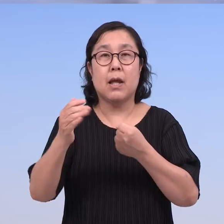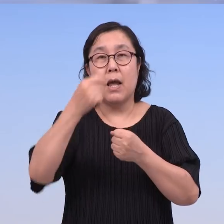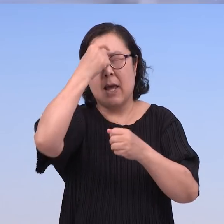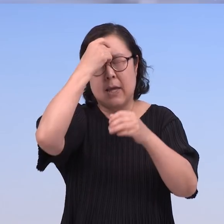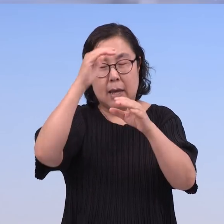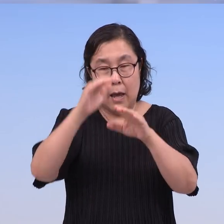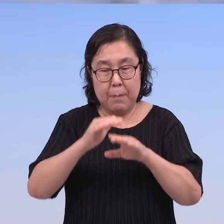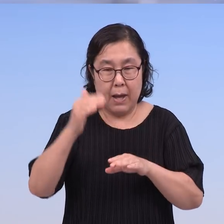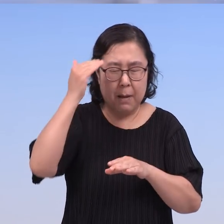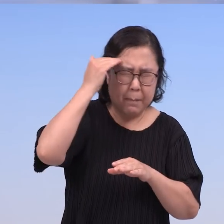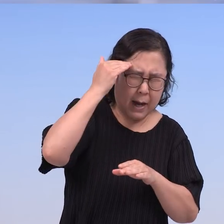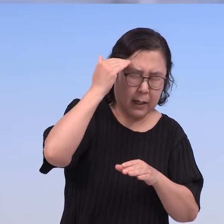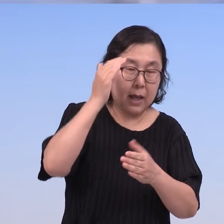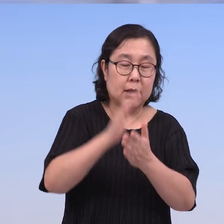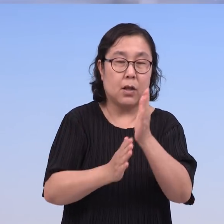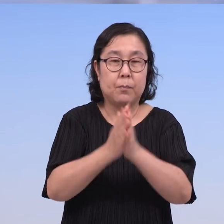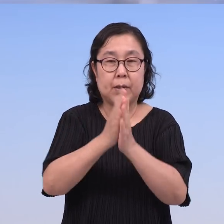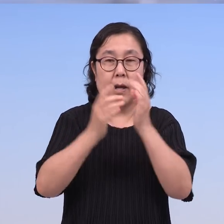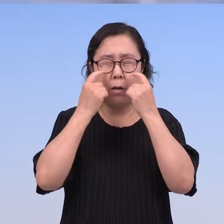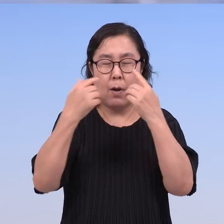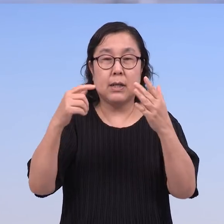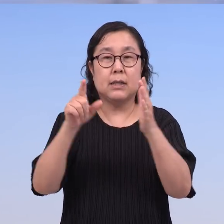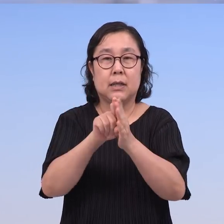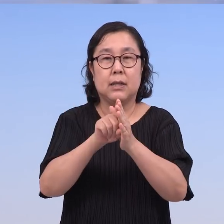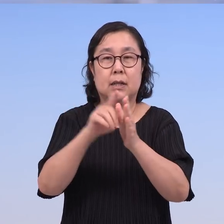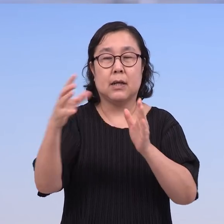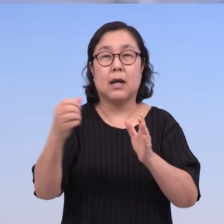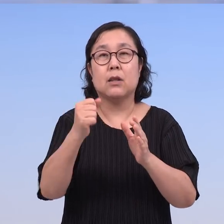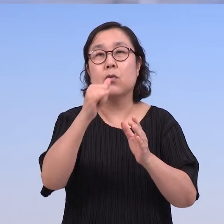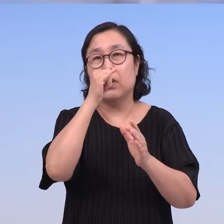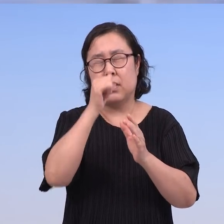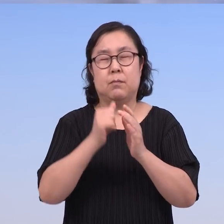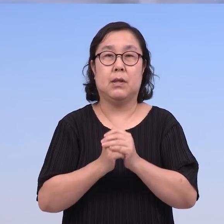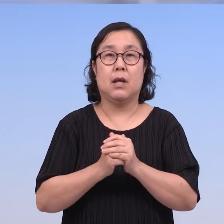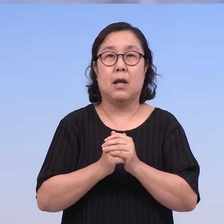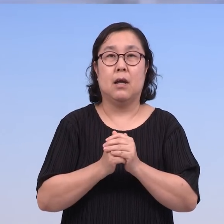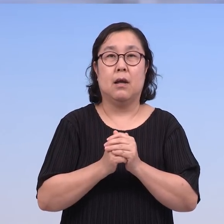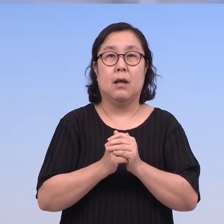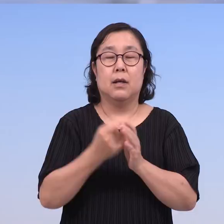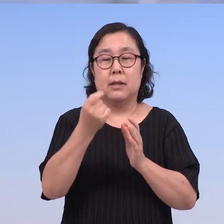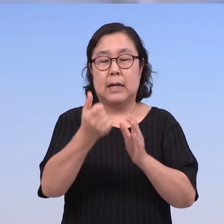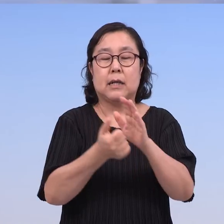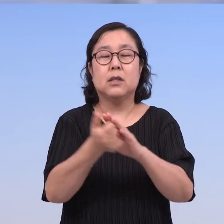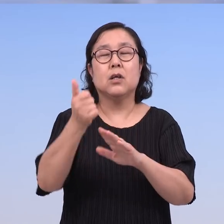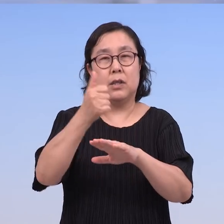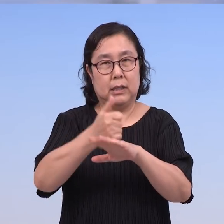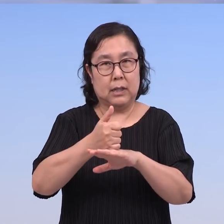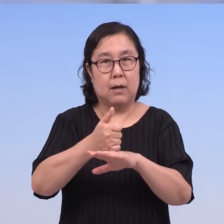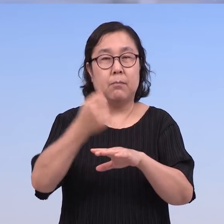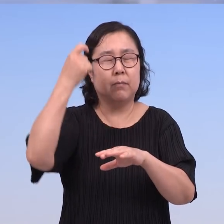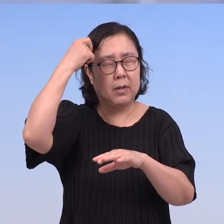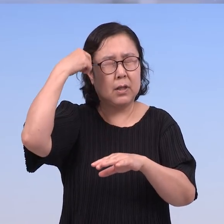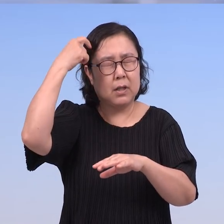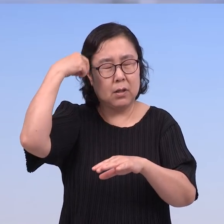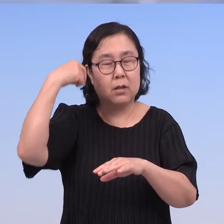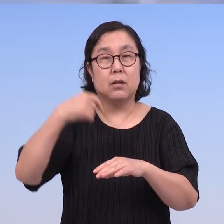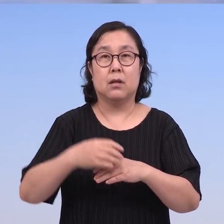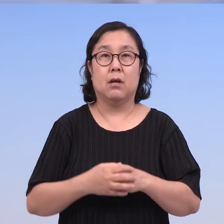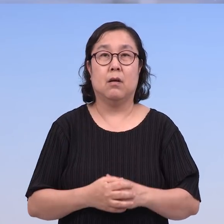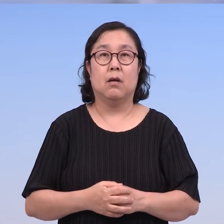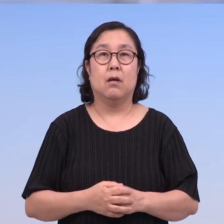때문에 예배가 지장되는 일은 없겠다는 확신이 든 거 아닙니까? 작은 성취감이에요.